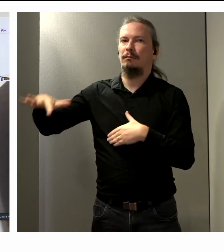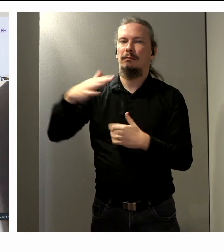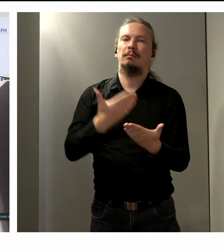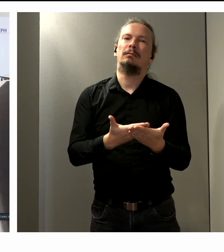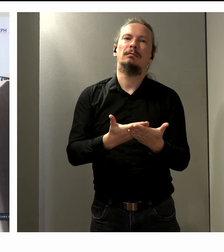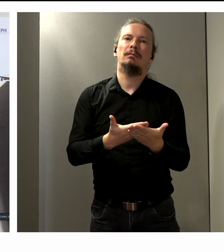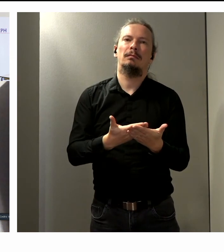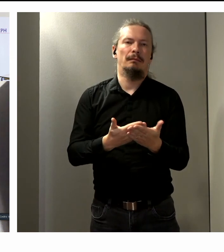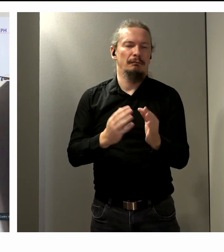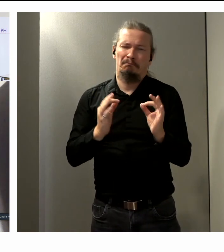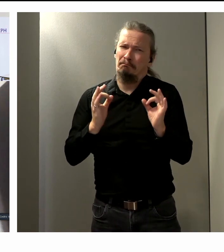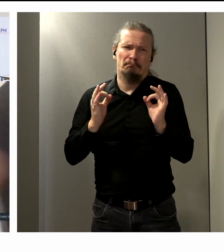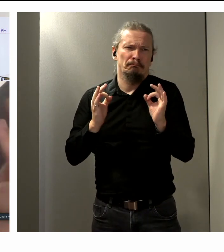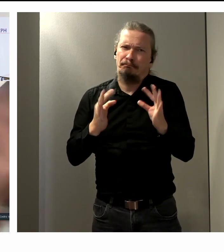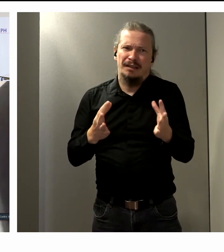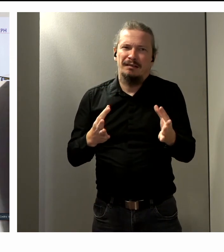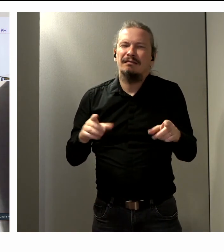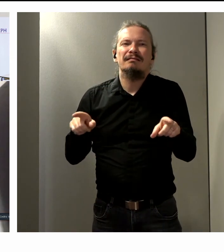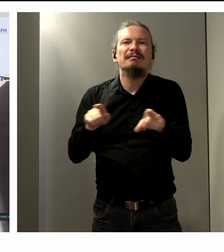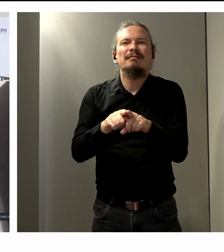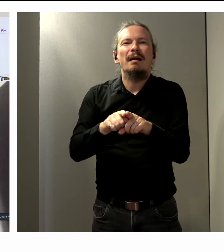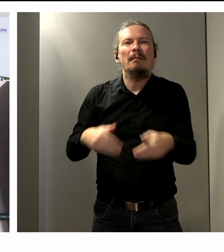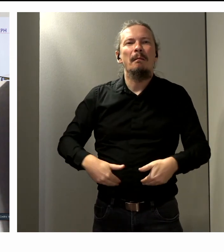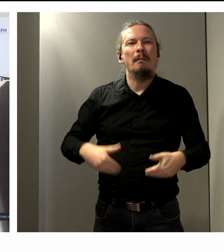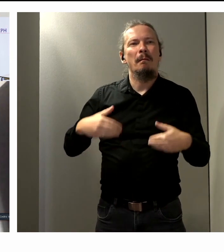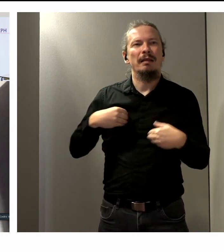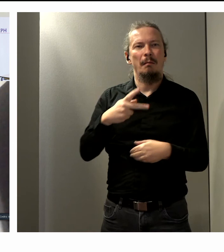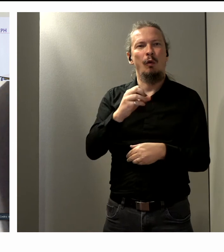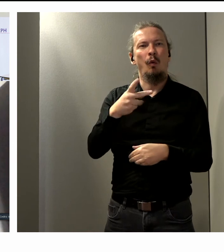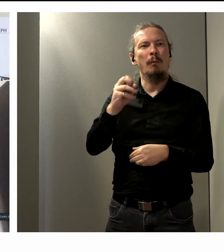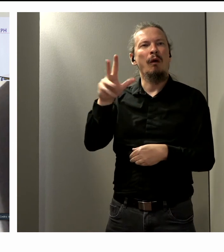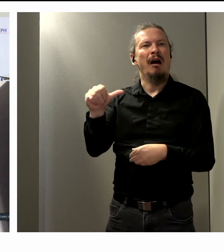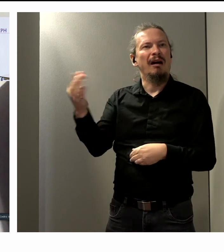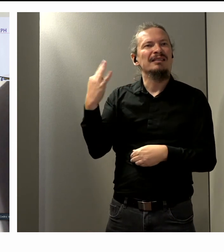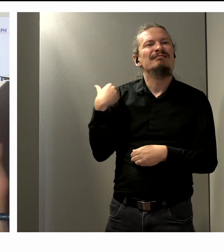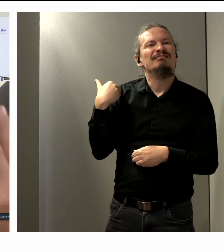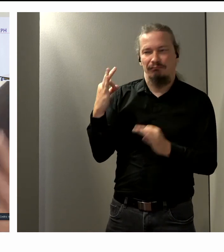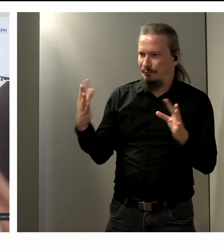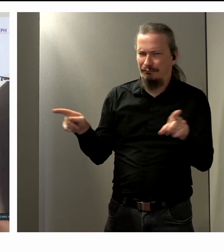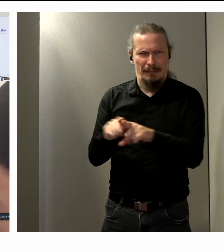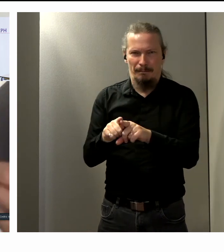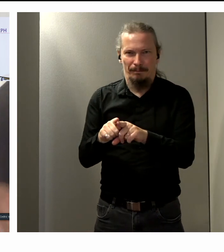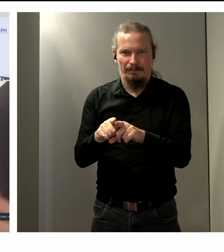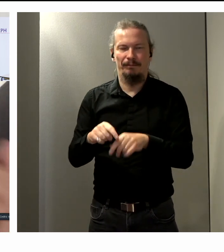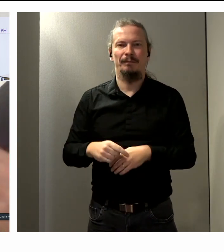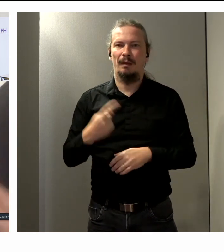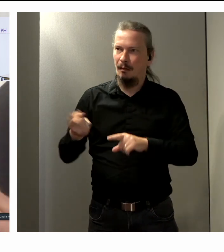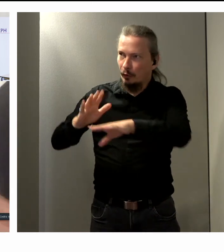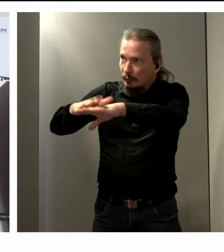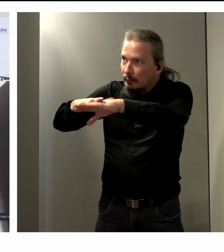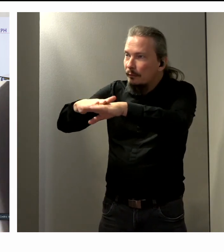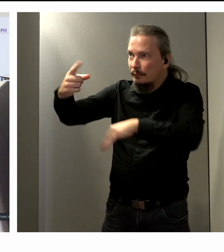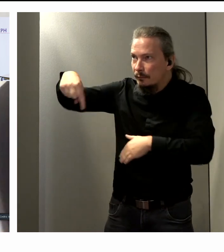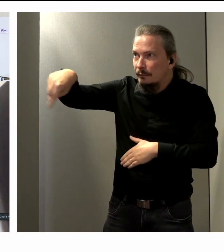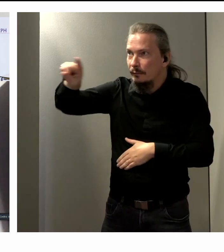aussi que ça va dans le droit fil de ce que disait Madame Kopoka, sur la façon de faire entendre et faire